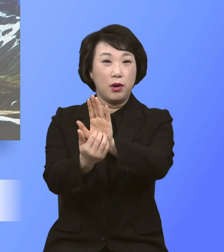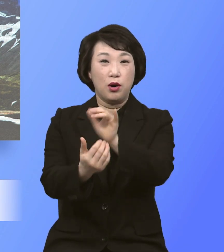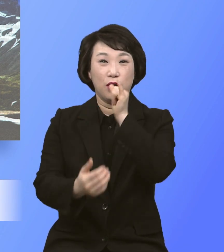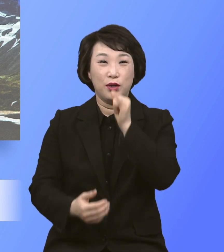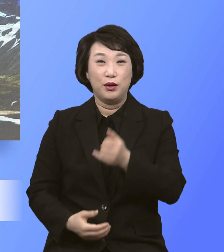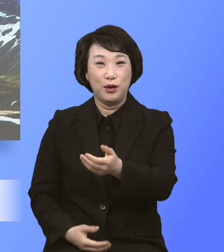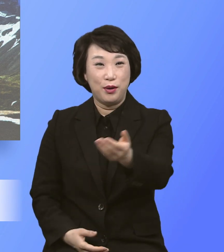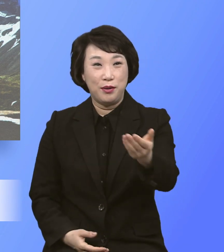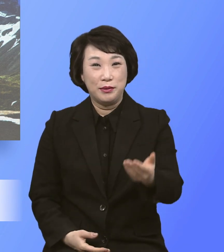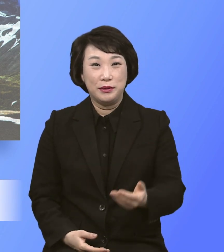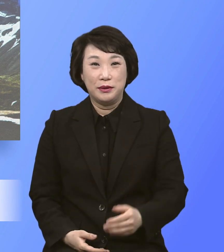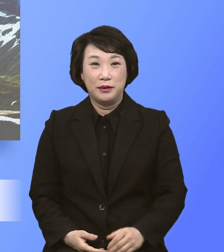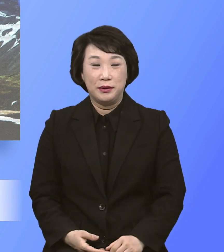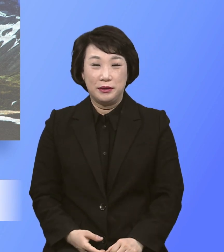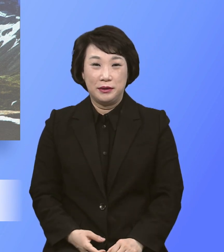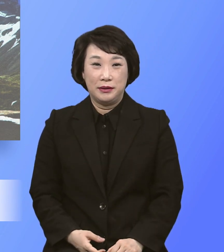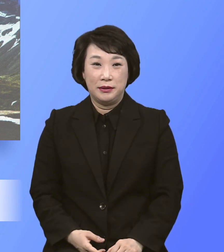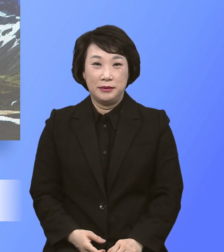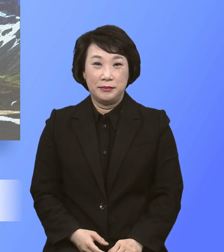배타하잖아.